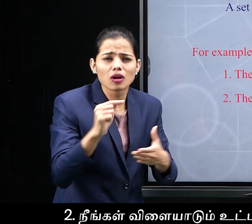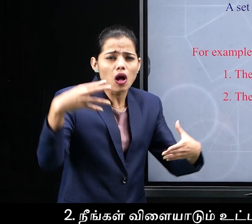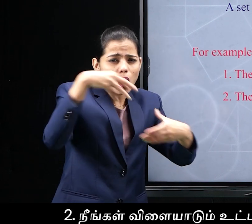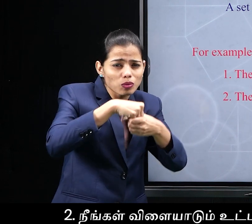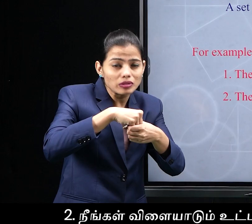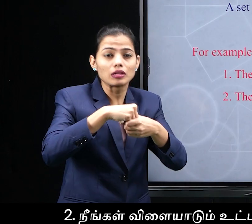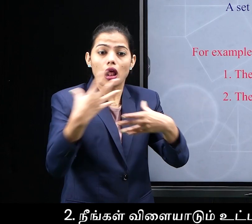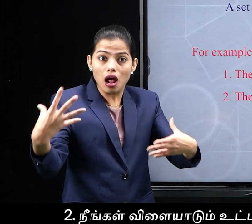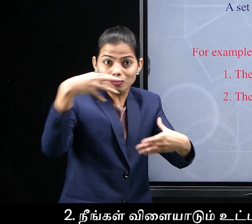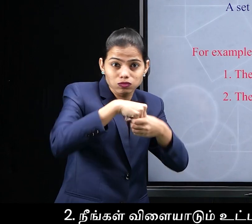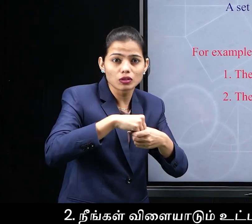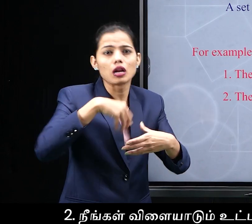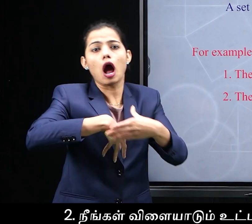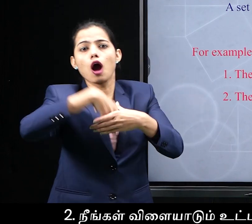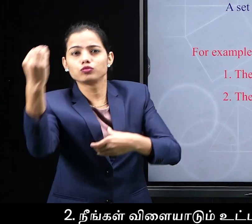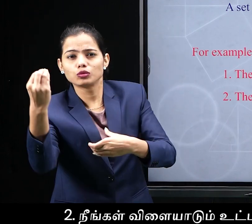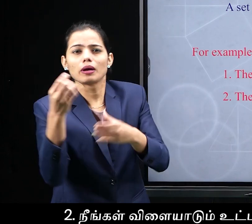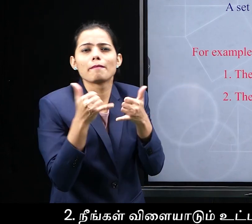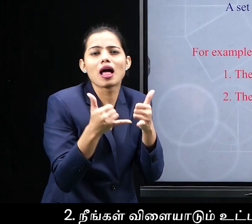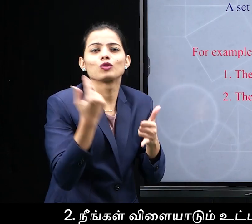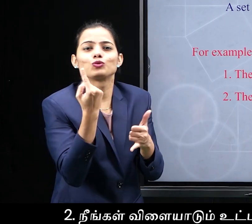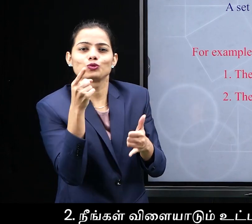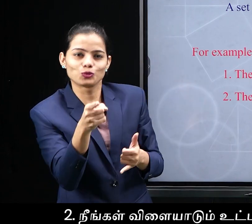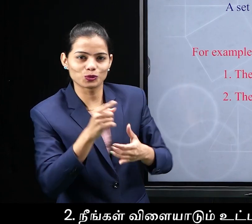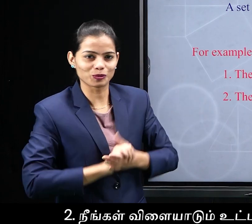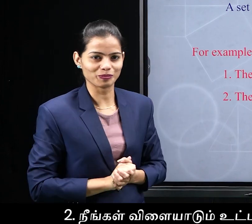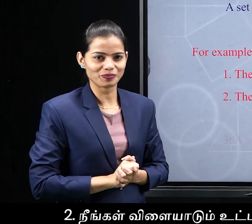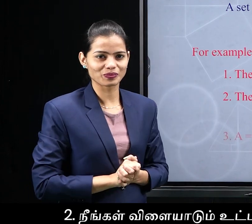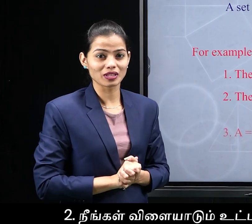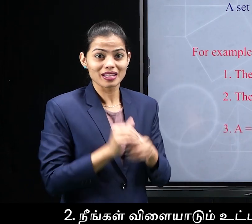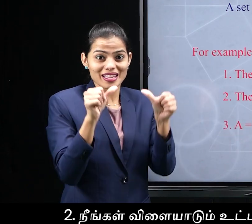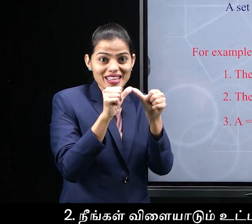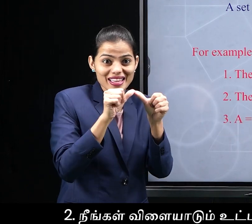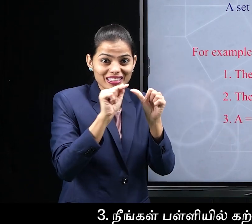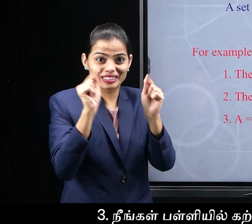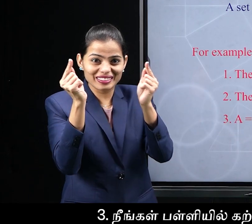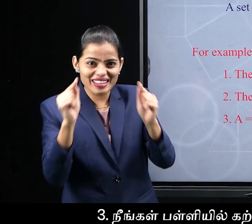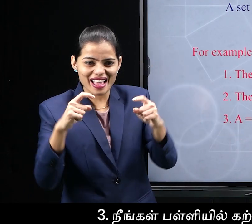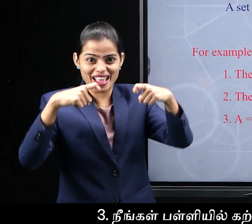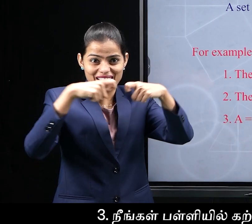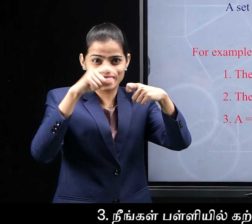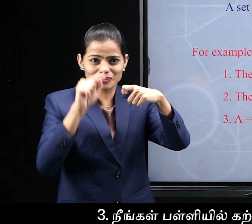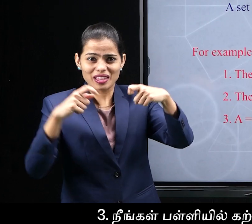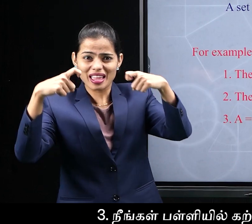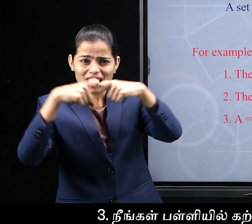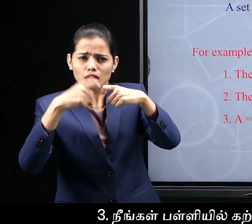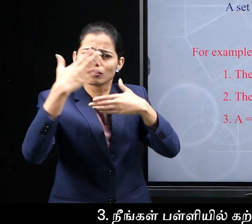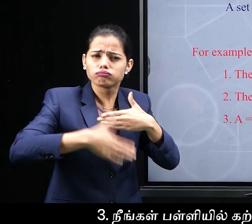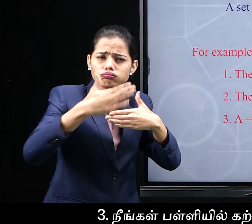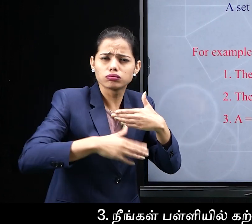வரிசை எண் 2. நீங்கள் விளையாடும் உட்புற அல்லது வெளிப்புற விளையாட்டுகளின் கணம். நீங்கள் பள்ளியில் கற்கும் பாடத்திட்ட